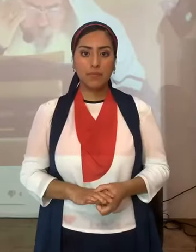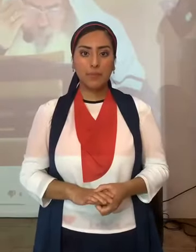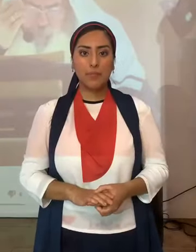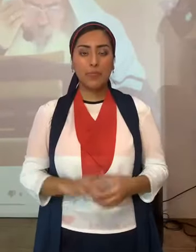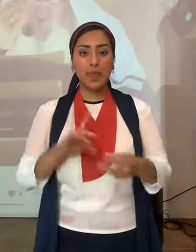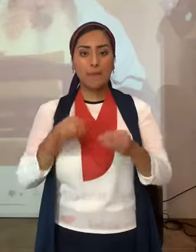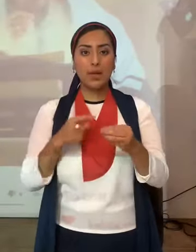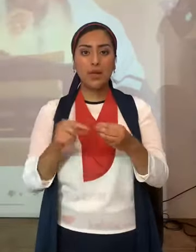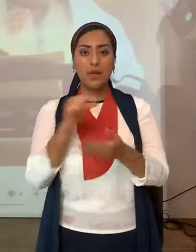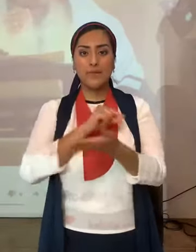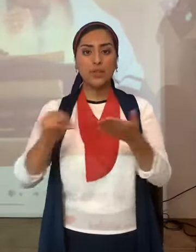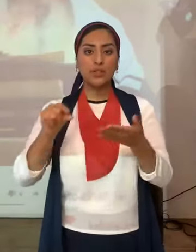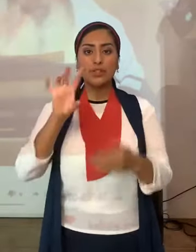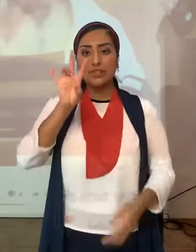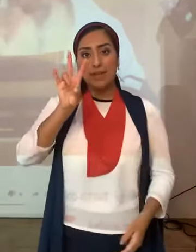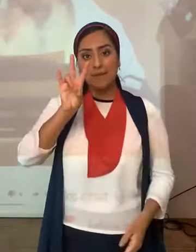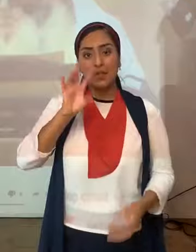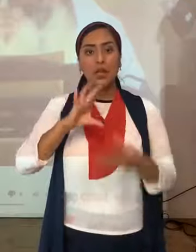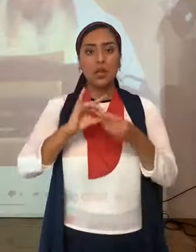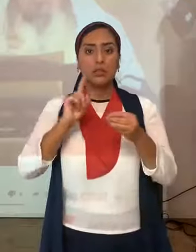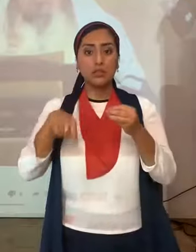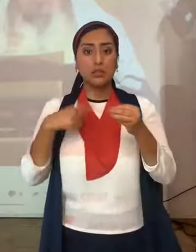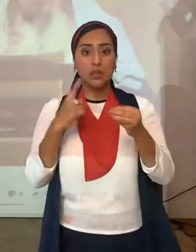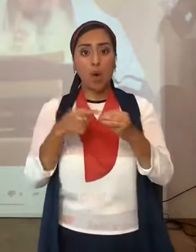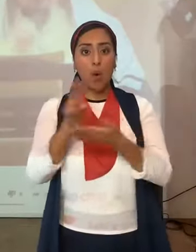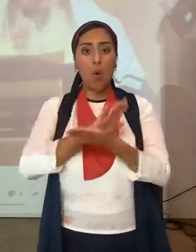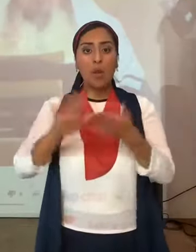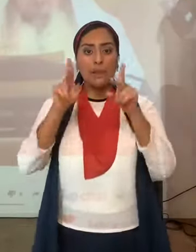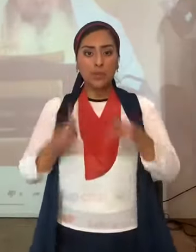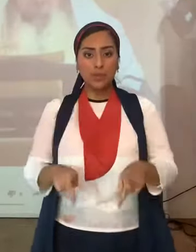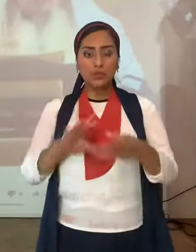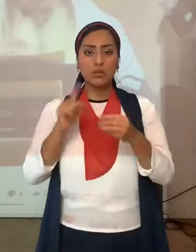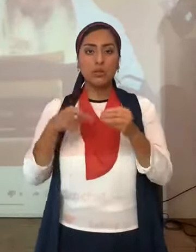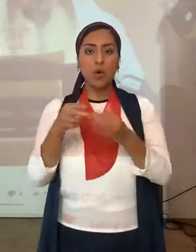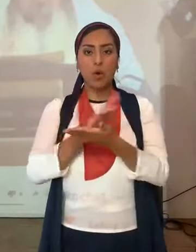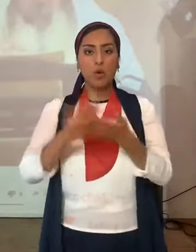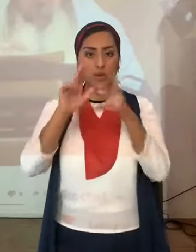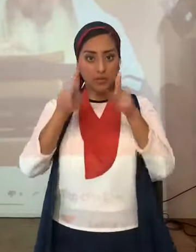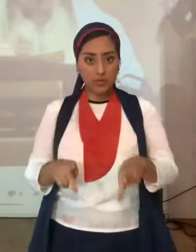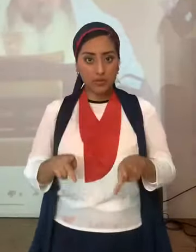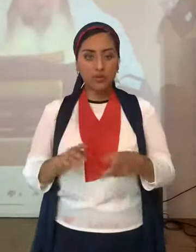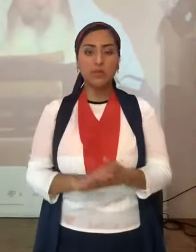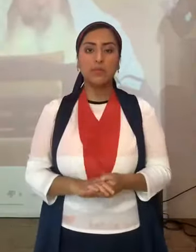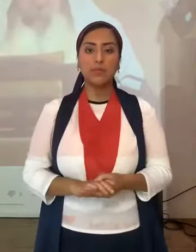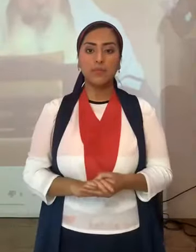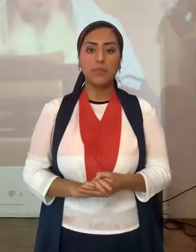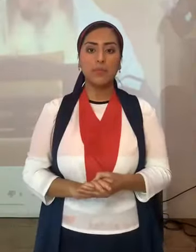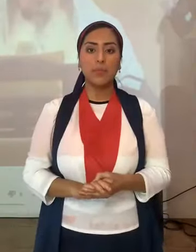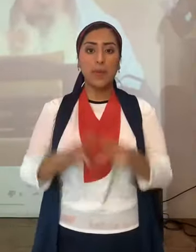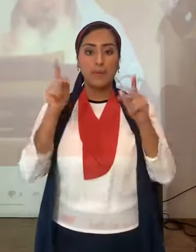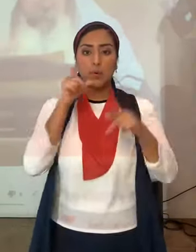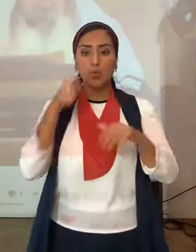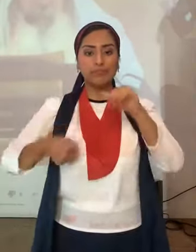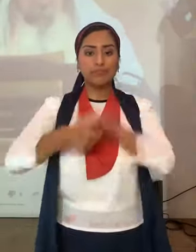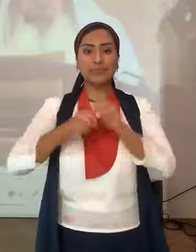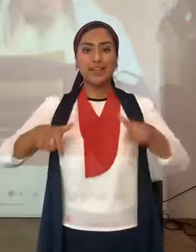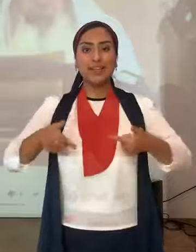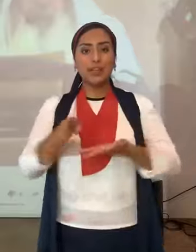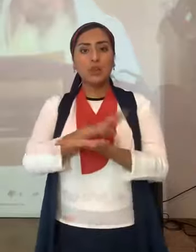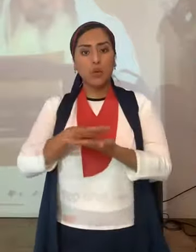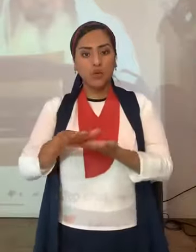el verso 7. Está hablando del tzadik, del justo, del kadosh, del santo, del que se guarda en